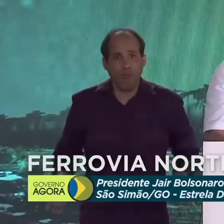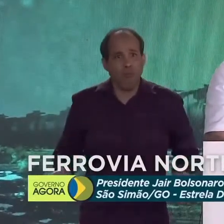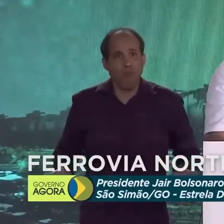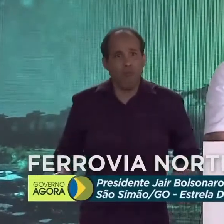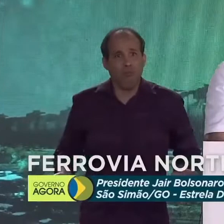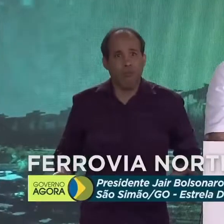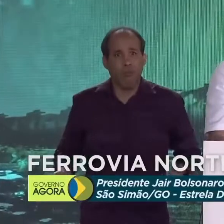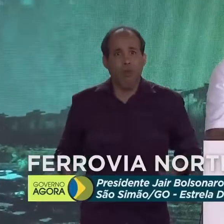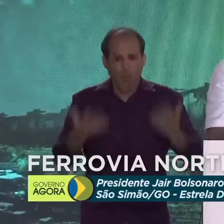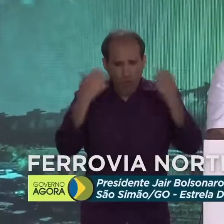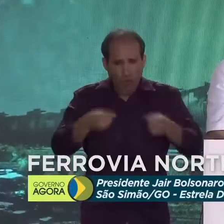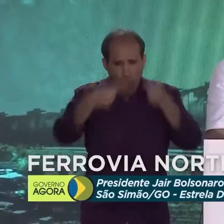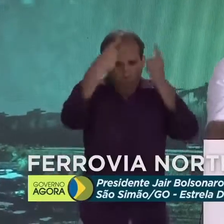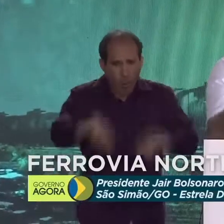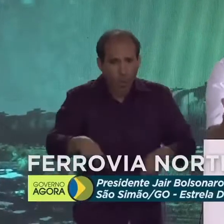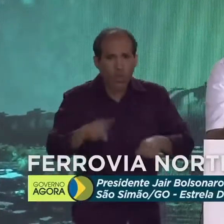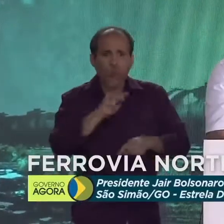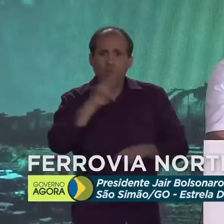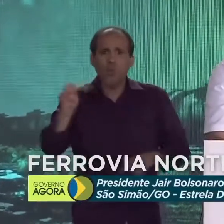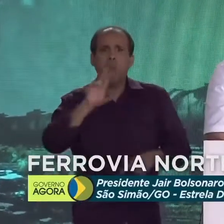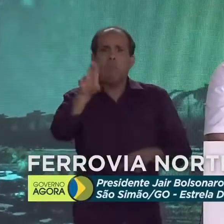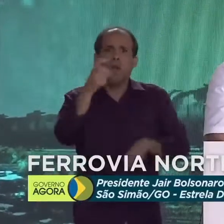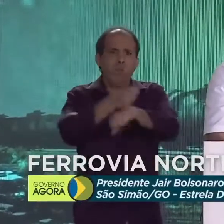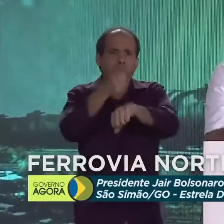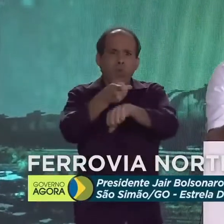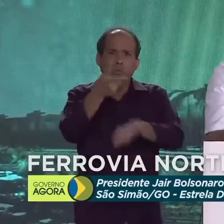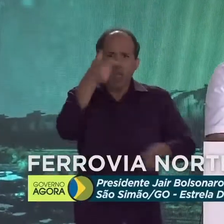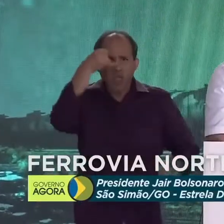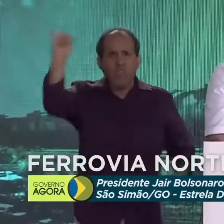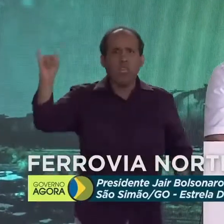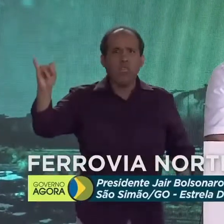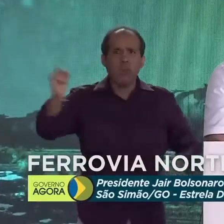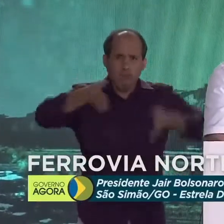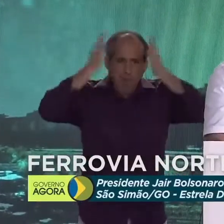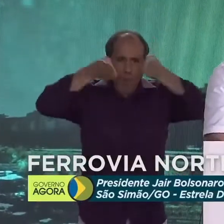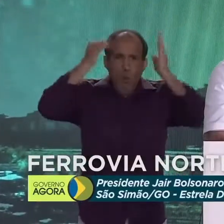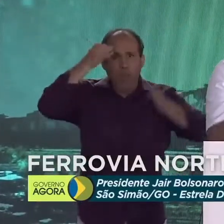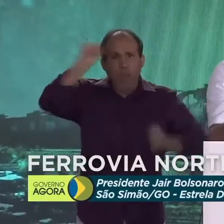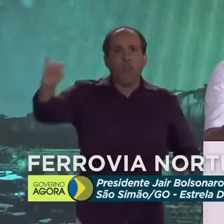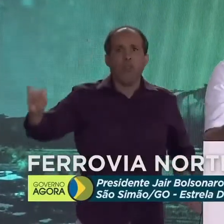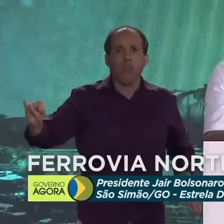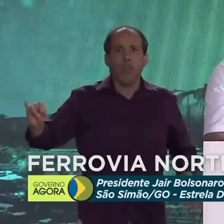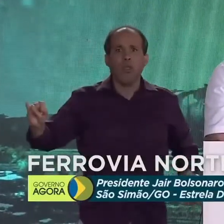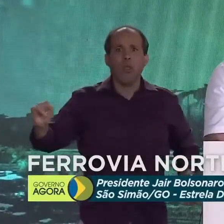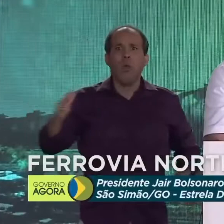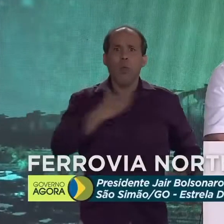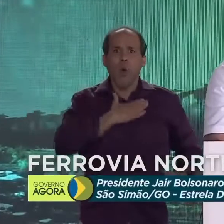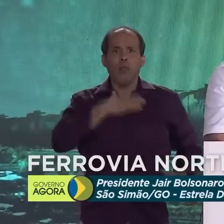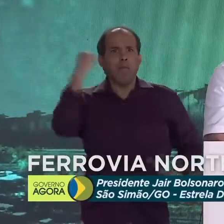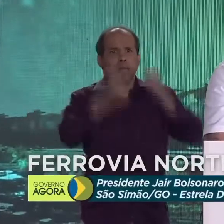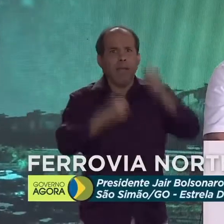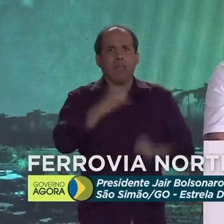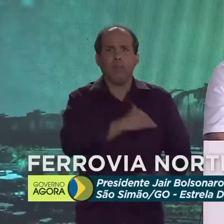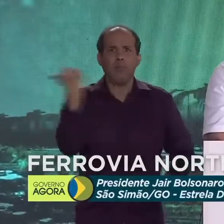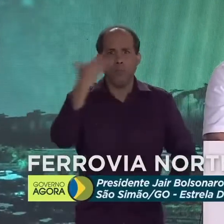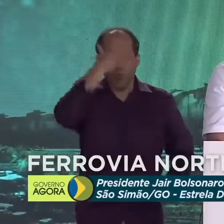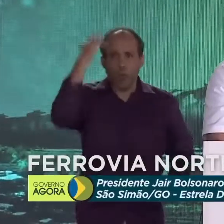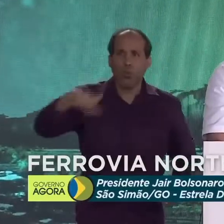Vamos combater o vírus, mas não de forma ignorante, burra, suicida.